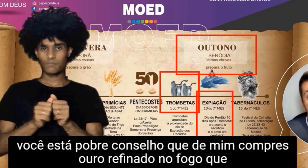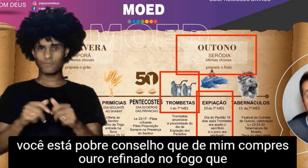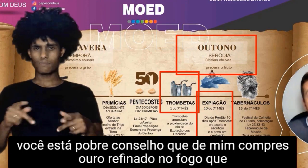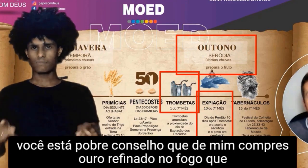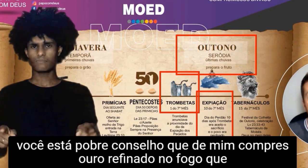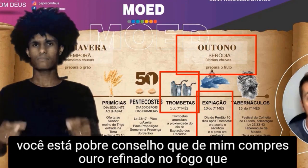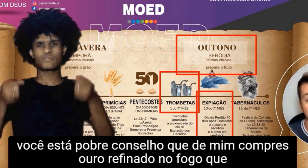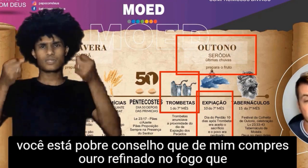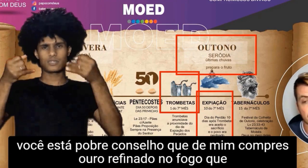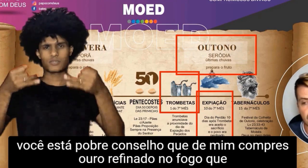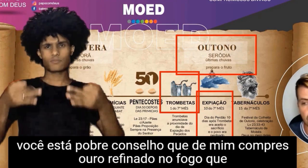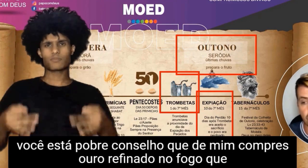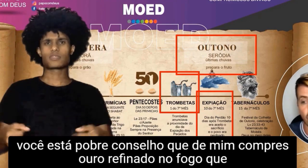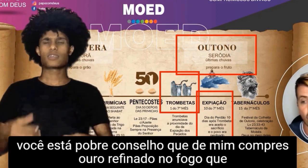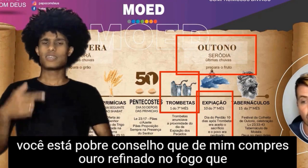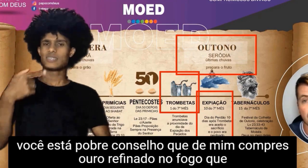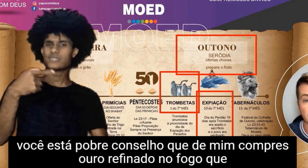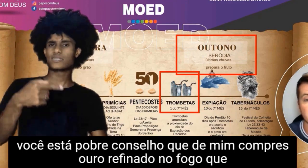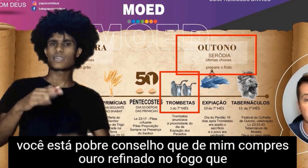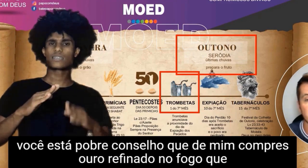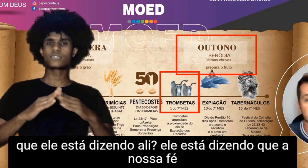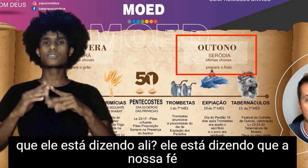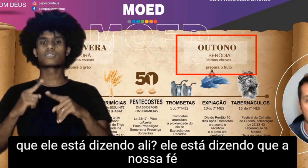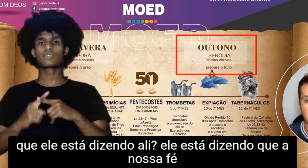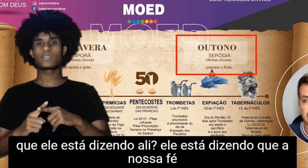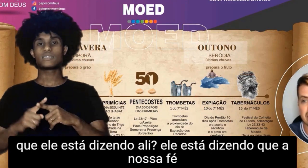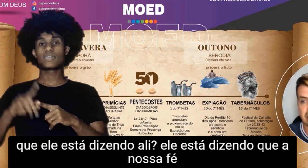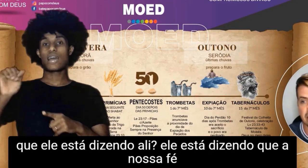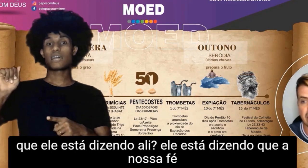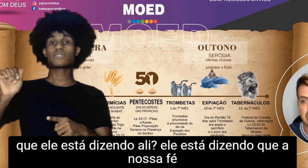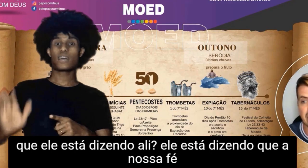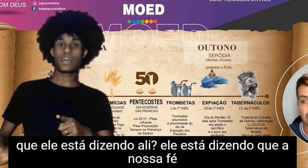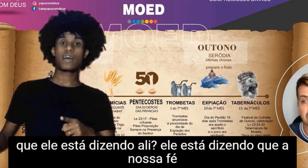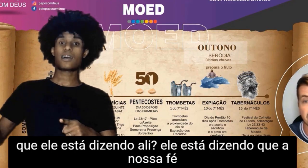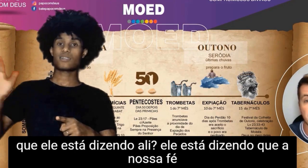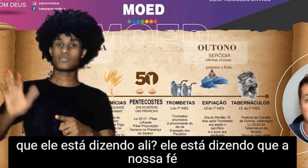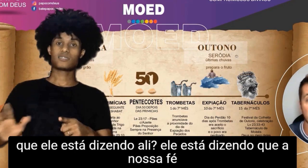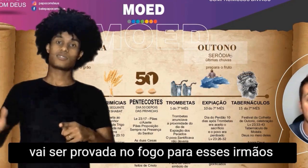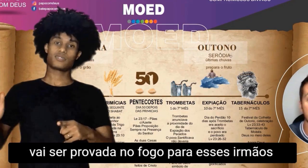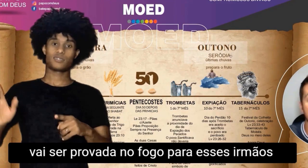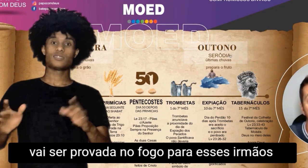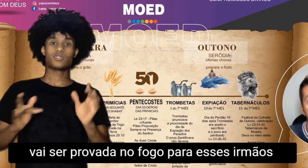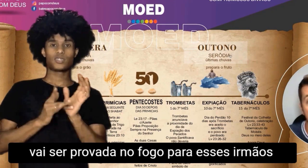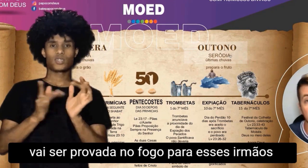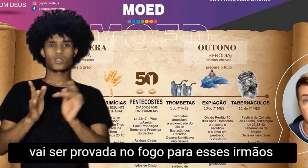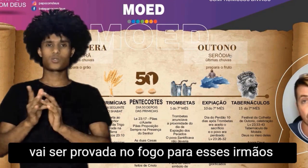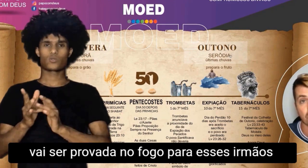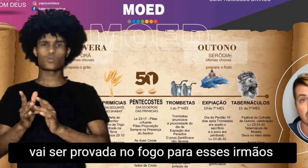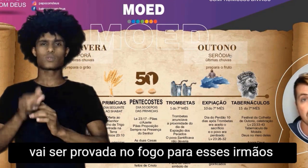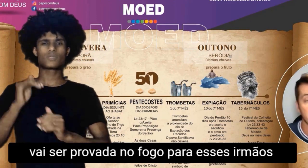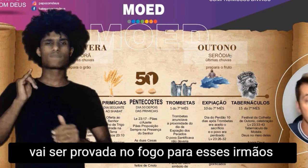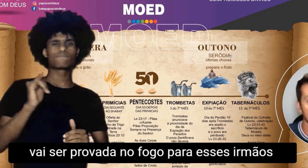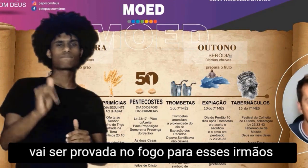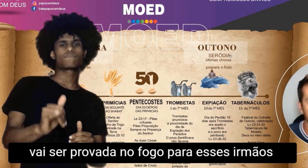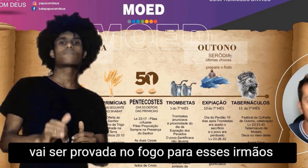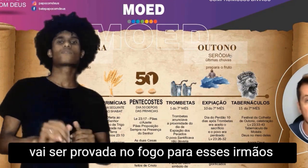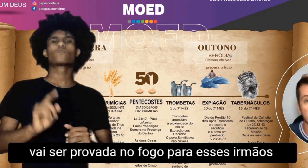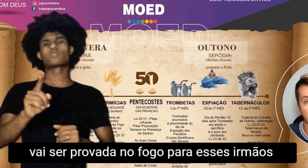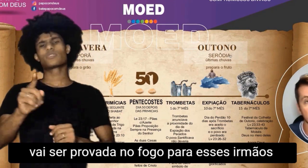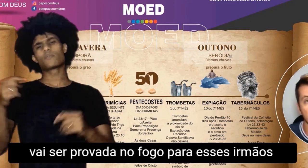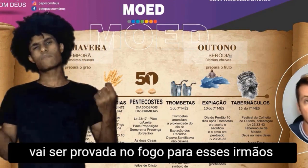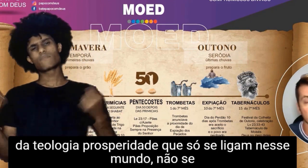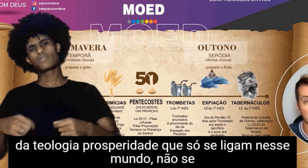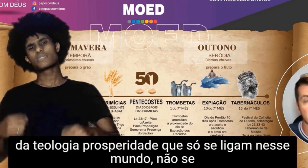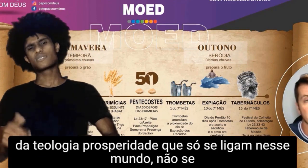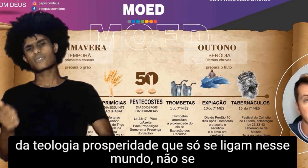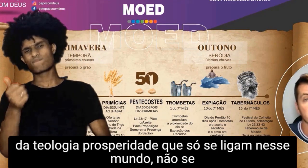ouro refinado no fogo. O que ele está dizendo ali? Ele está dizendo ali que a nossa fé vai ser provada no fogo. Para esses irmãos aí que